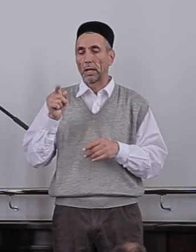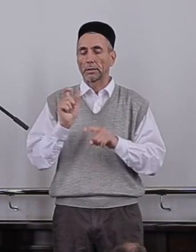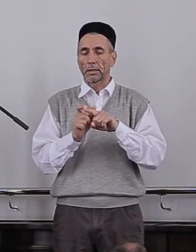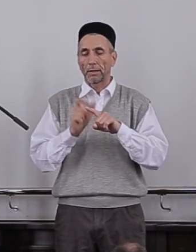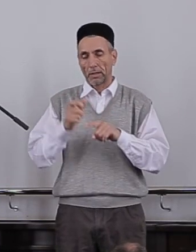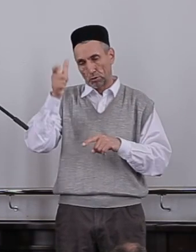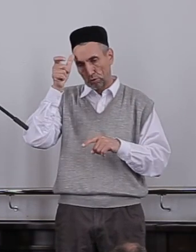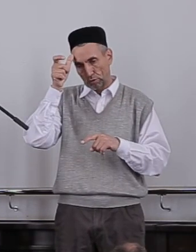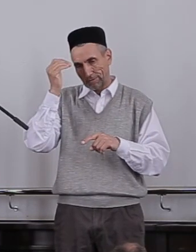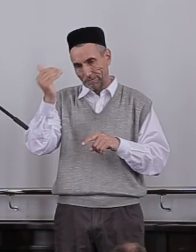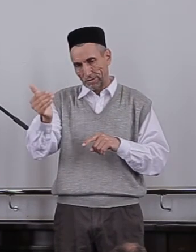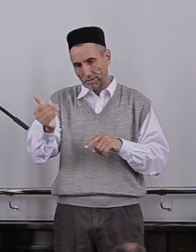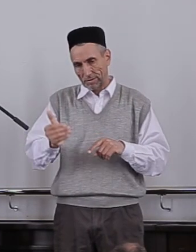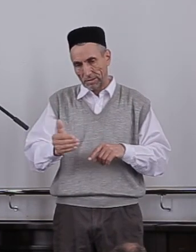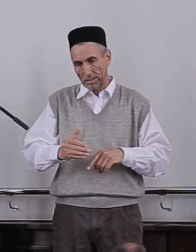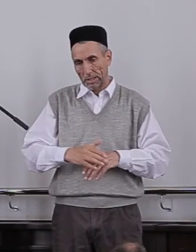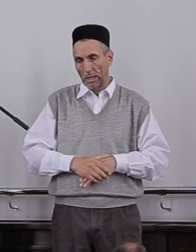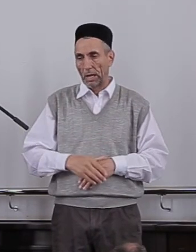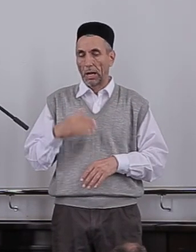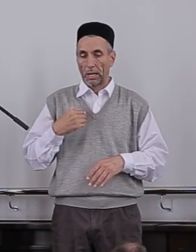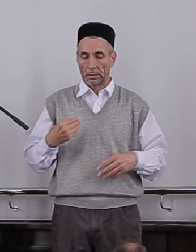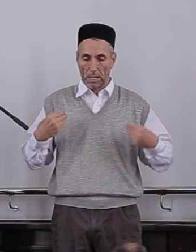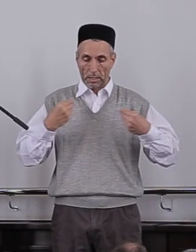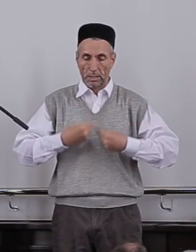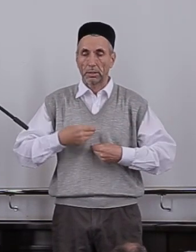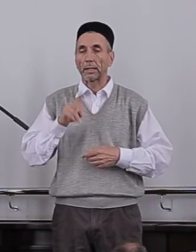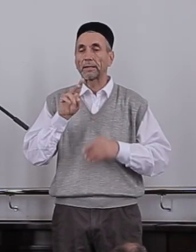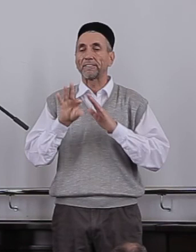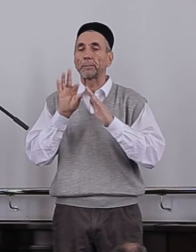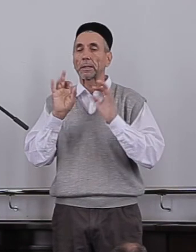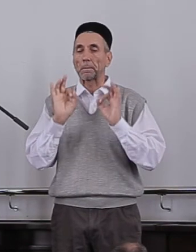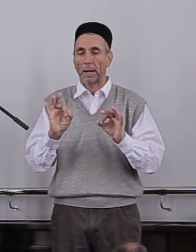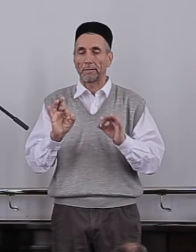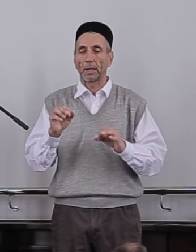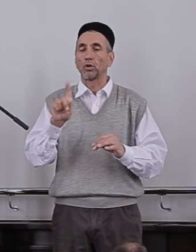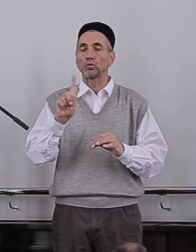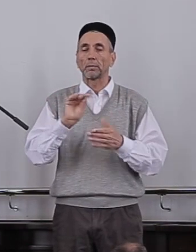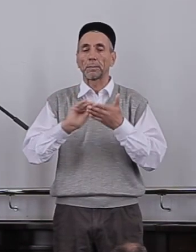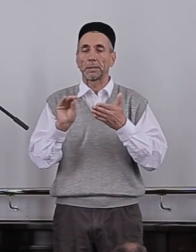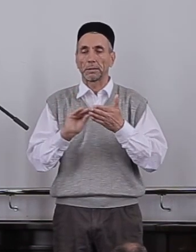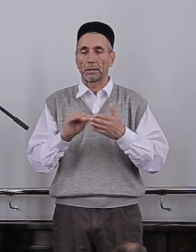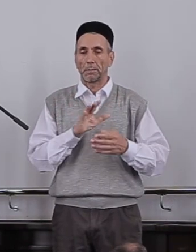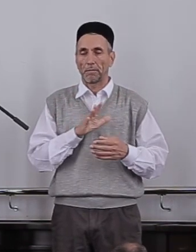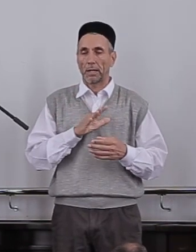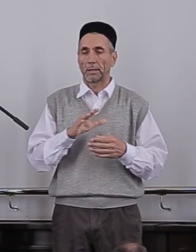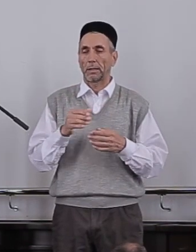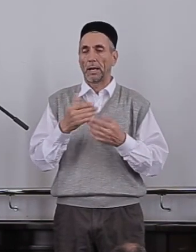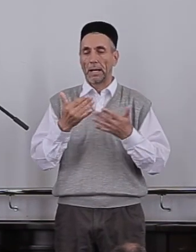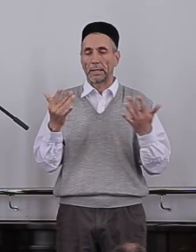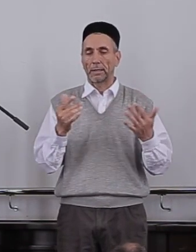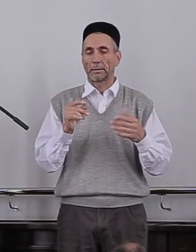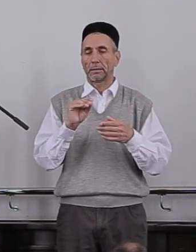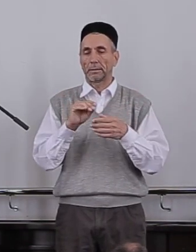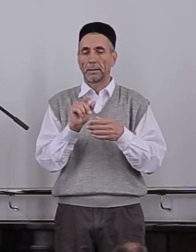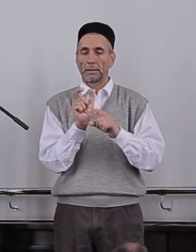sözleri. Yani biz bir Alman'da kıyım olanda, biz Arap olarak değişiyoruz, nesnefse anda yazılan ikenliğe. Anda kayı vakitte kışkırtla emirler,